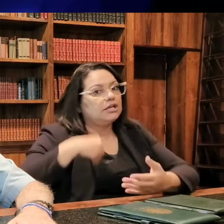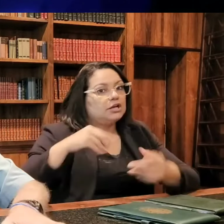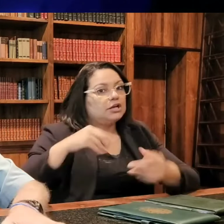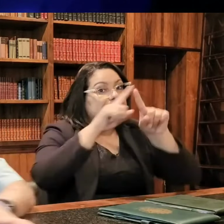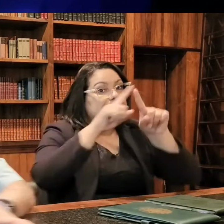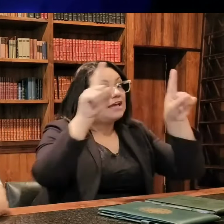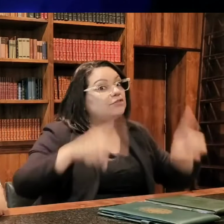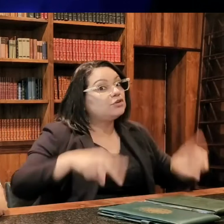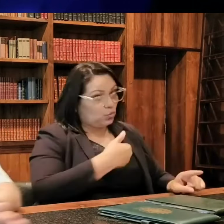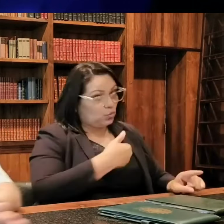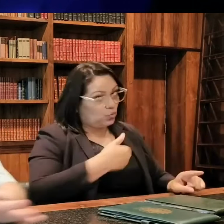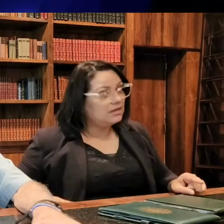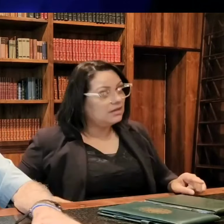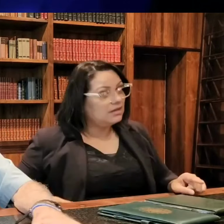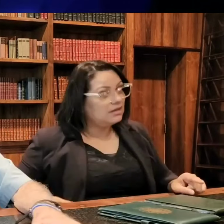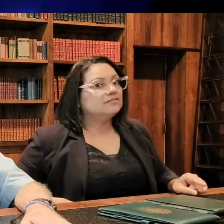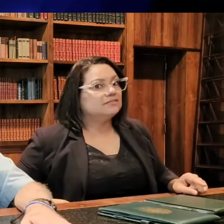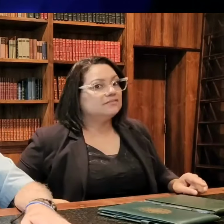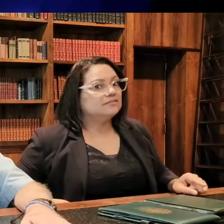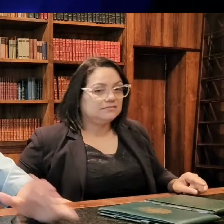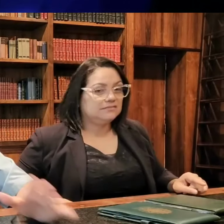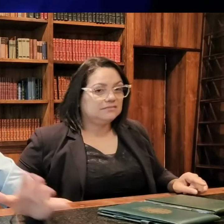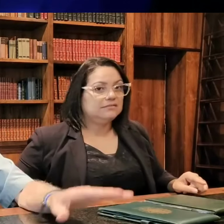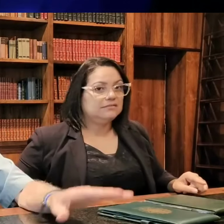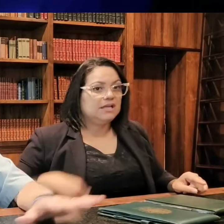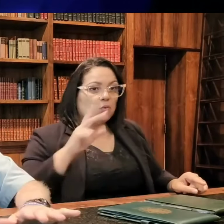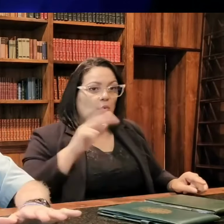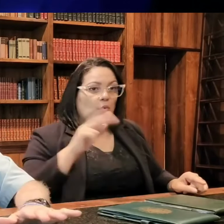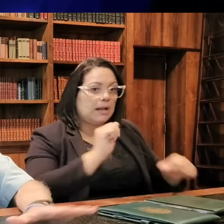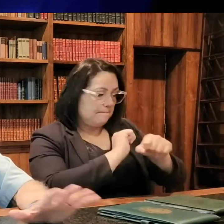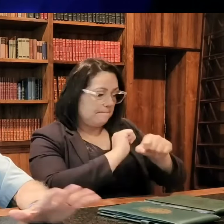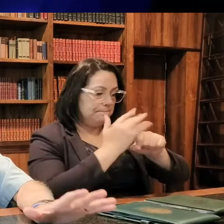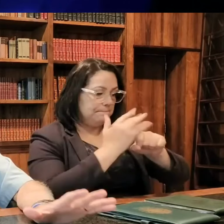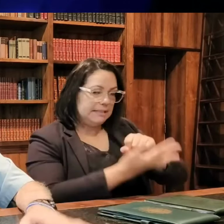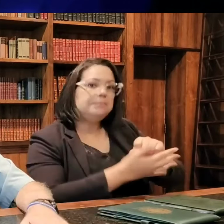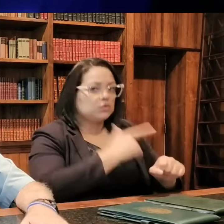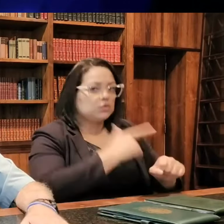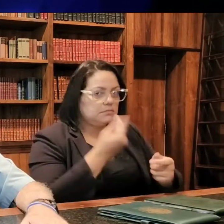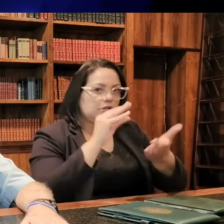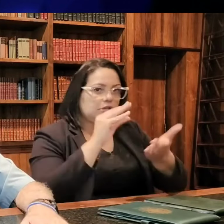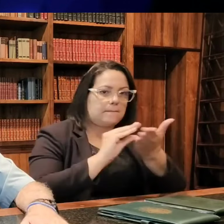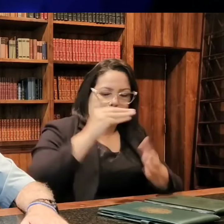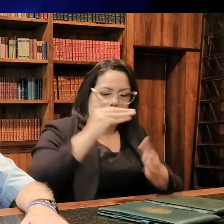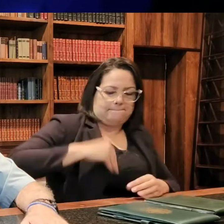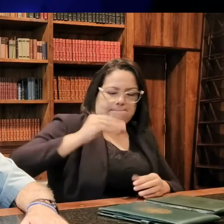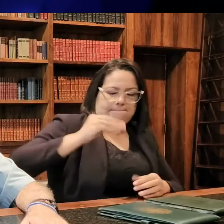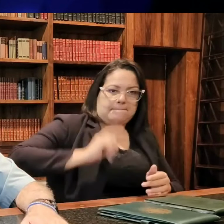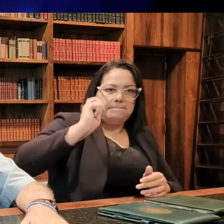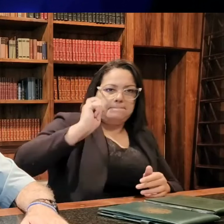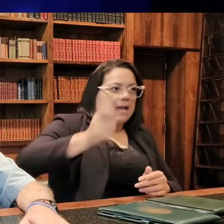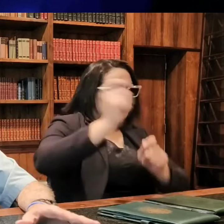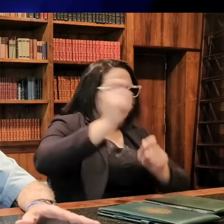Não vai ficar igual a pandemia que foi mantido o salário de vocês, né?